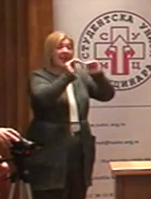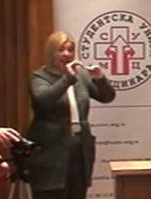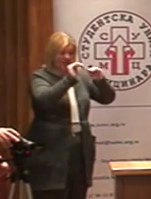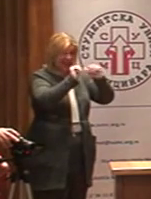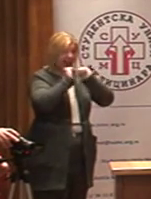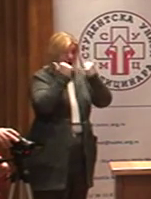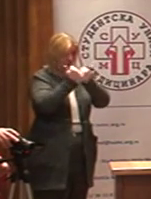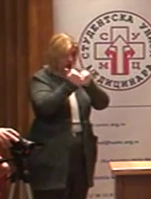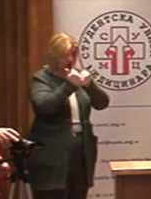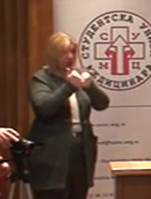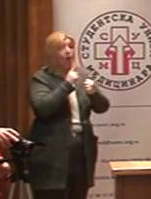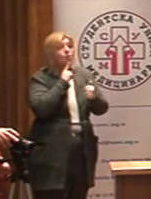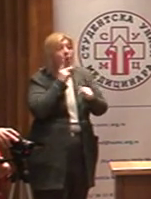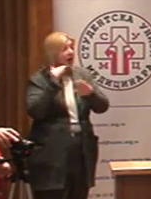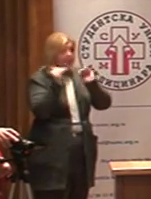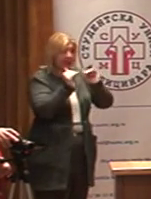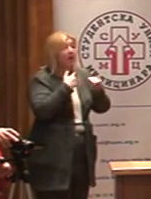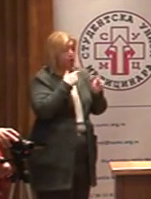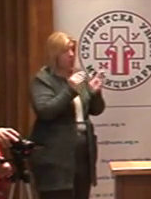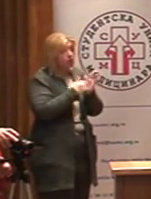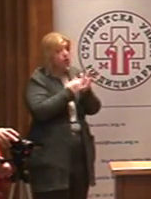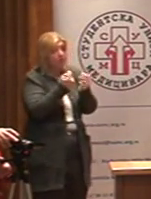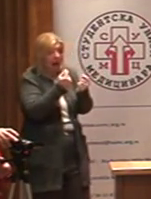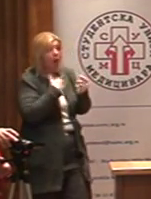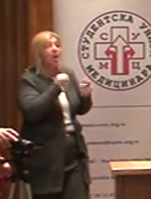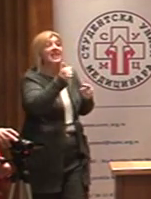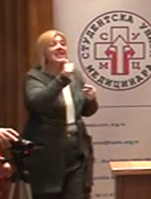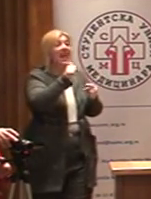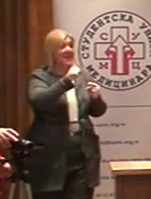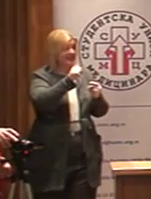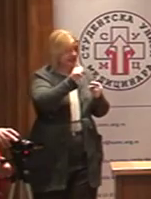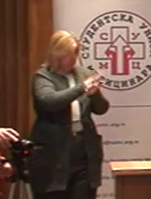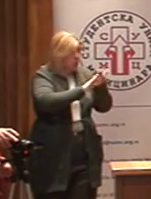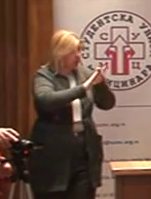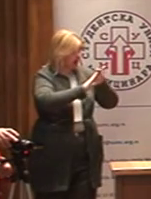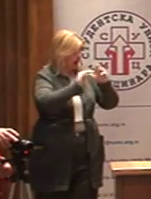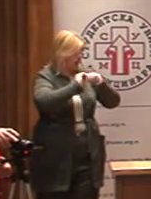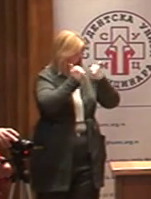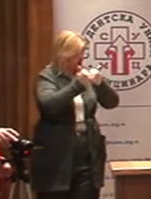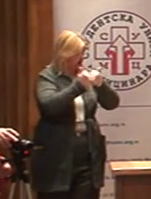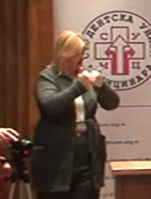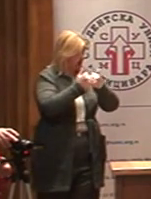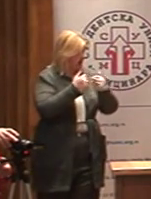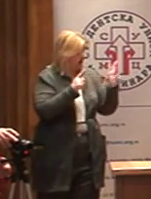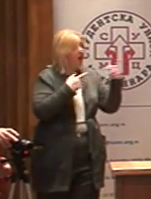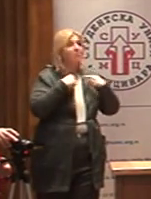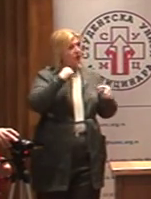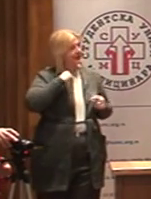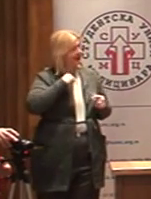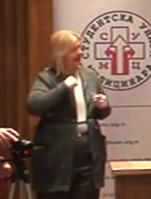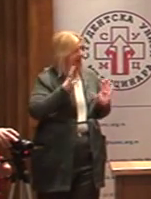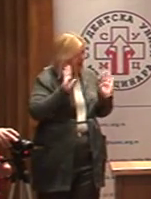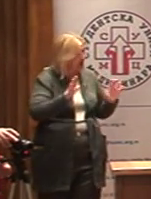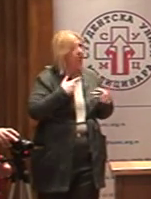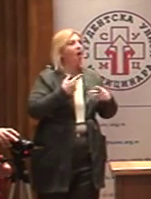učestvuju u radionici, a nisu se prijavili da se prijave. Radionica će početi od 11 sati. Nadam se da se spremni, da će biti vrlo interesantna i nadam se da će